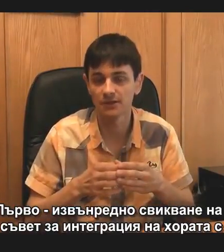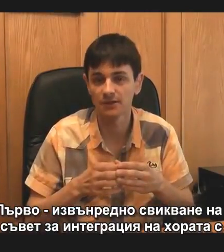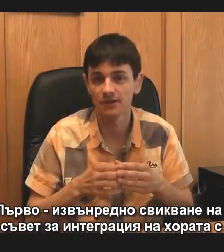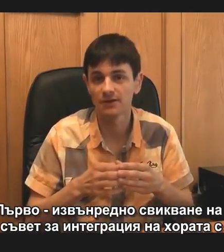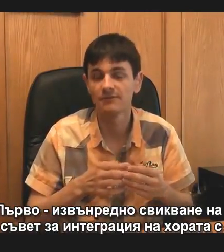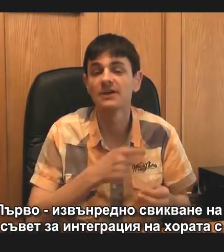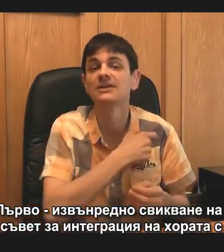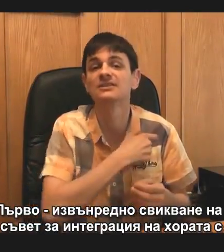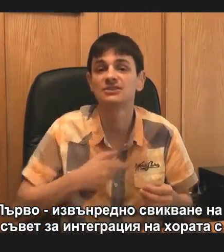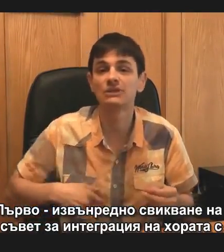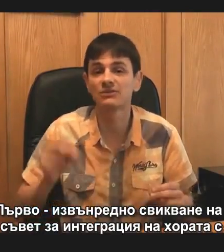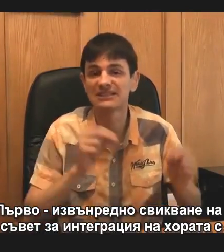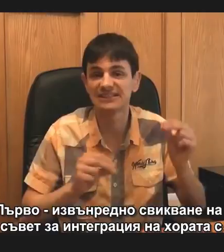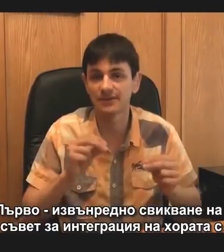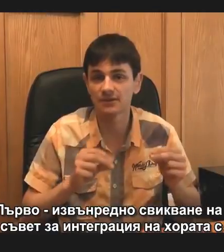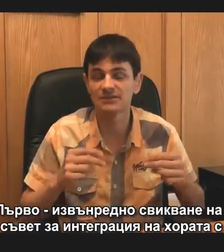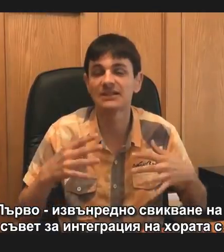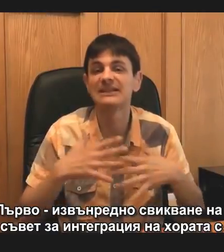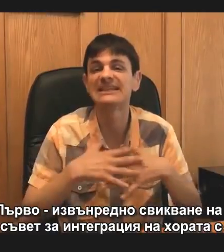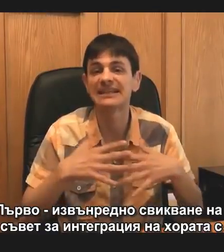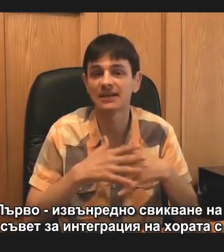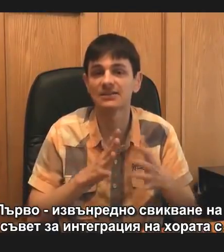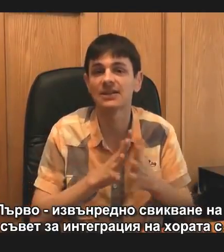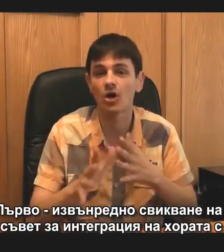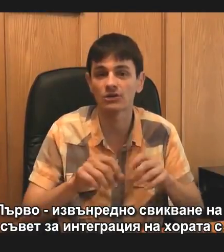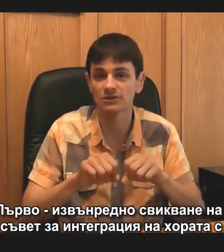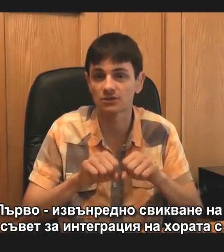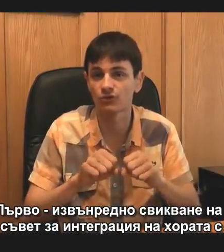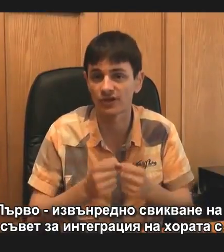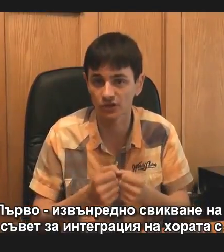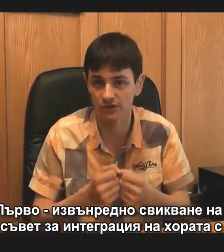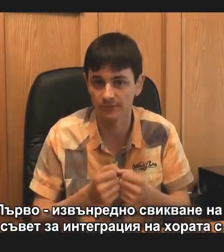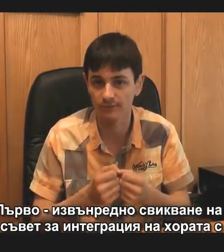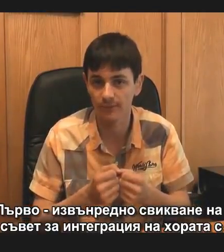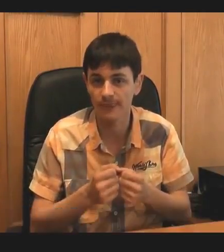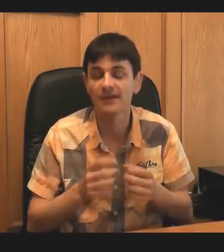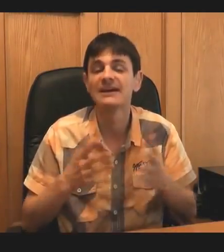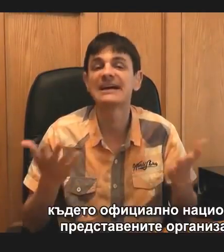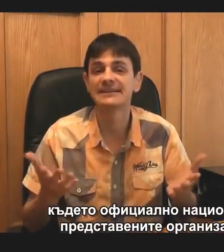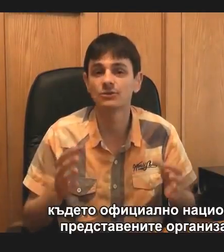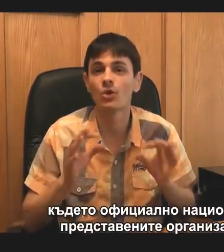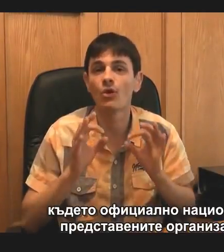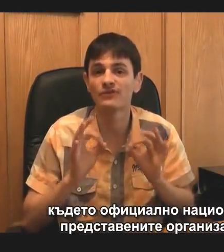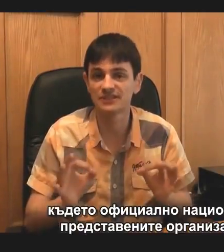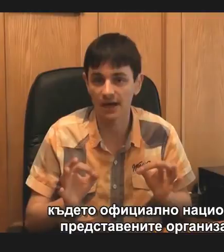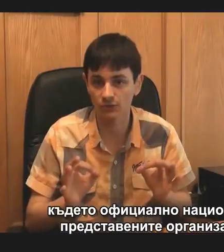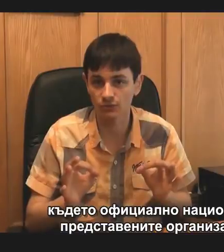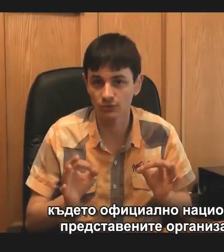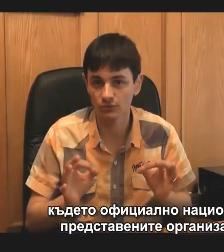на Националния съвет за интеграция на хората с увреждения, където официално